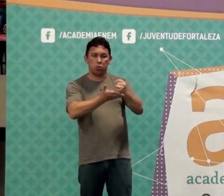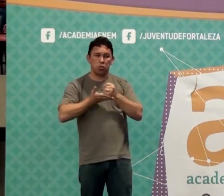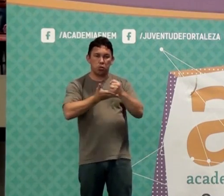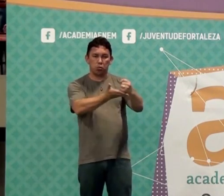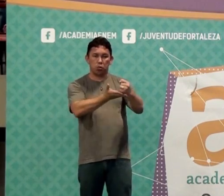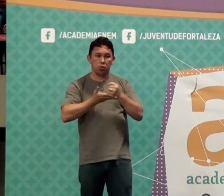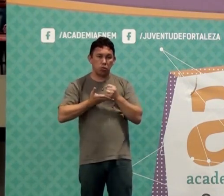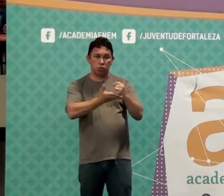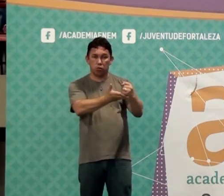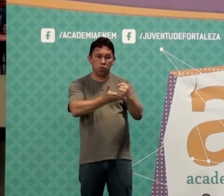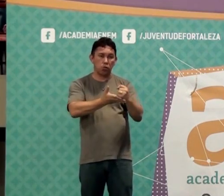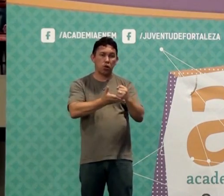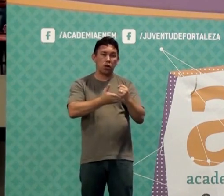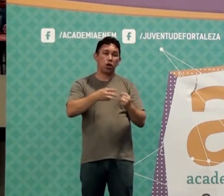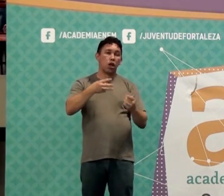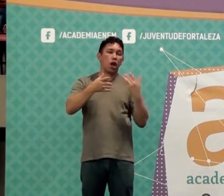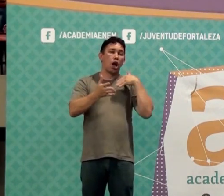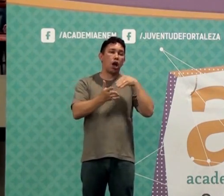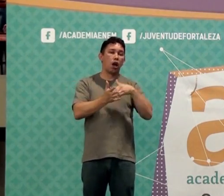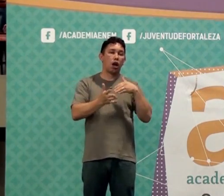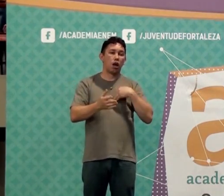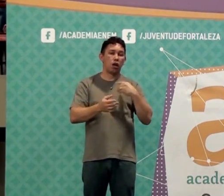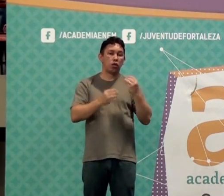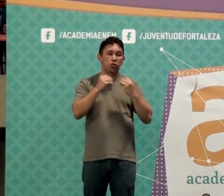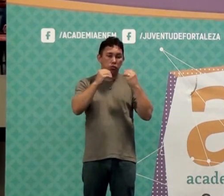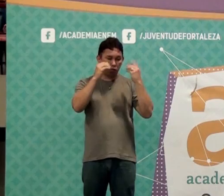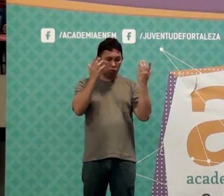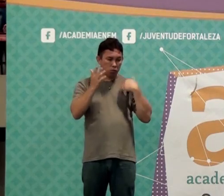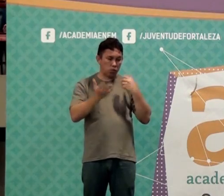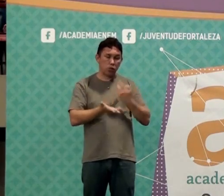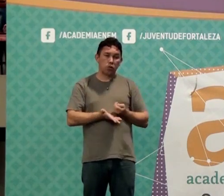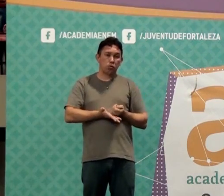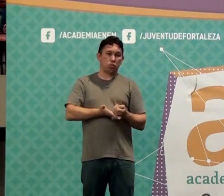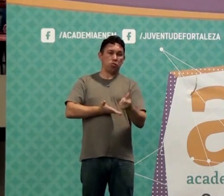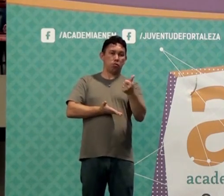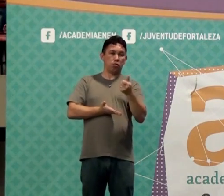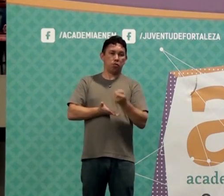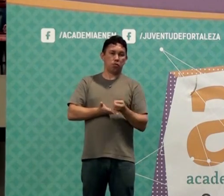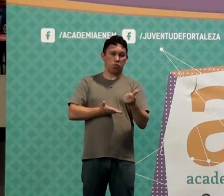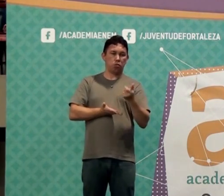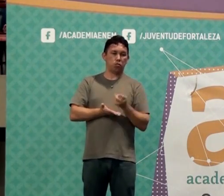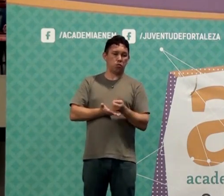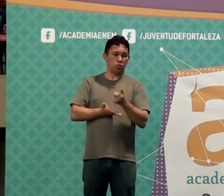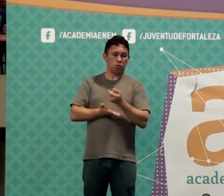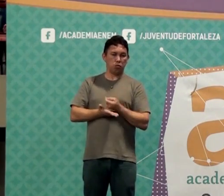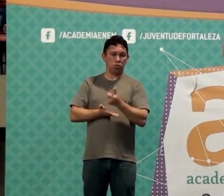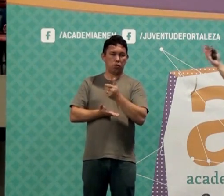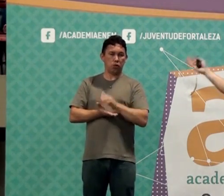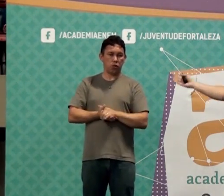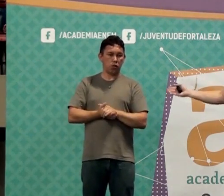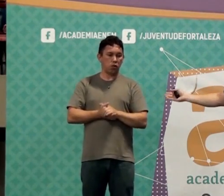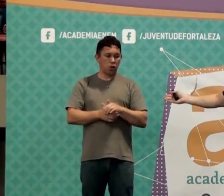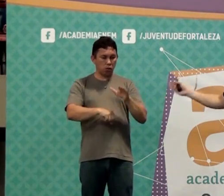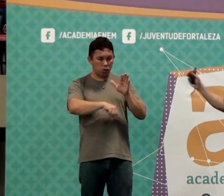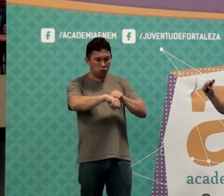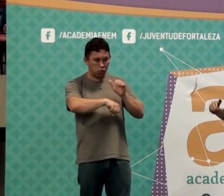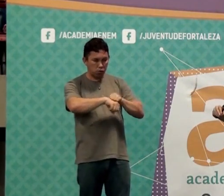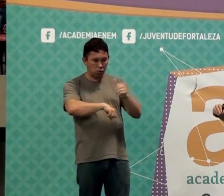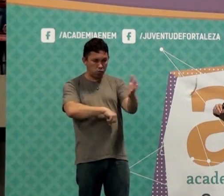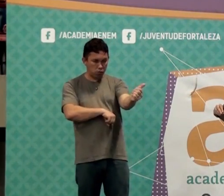conselho. Toda vez que o suzerano for tomar uma decisão, ele chama os vassalos, tá certo? E avisa